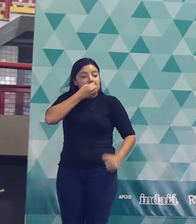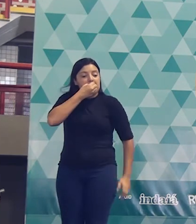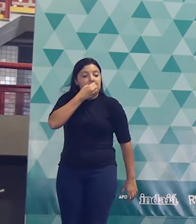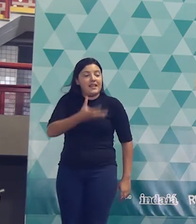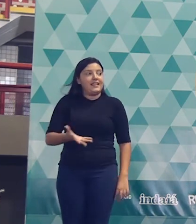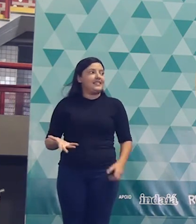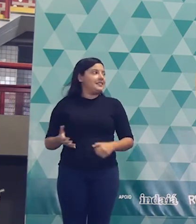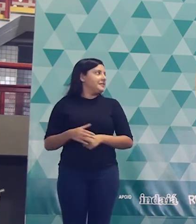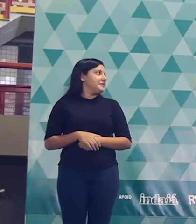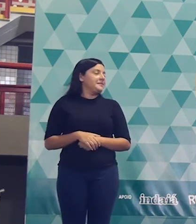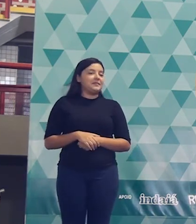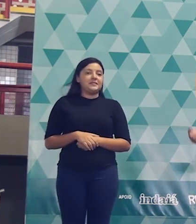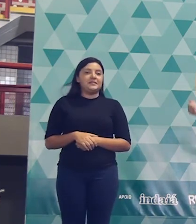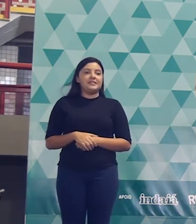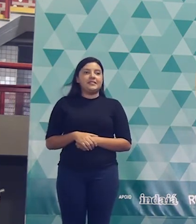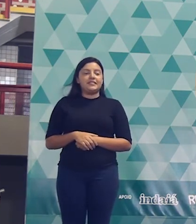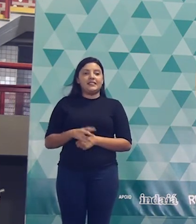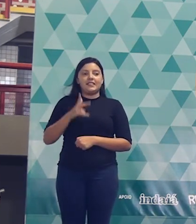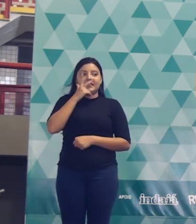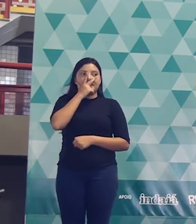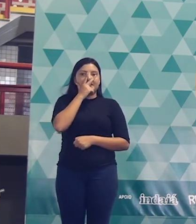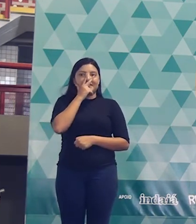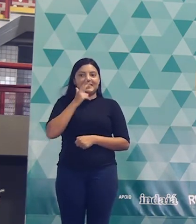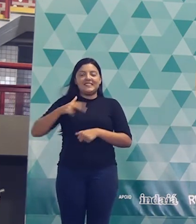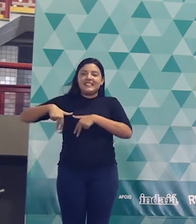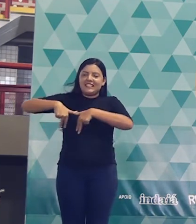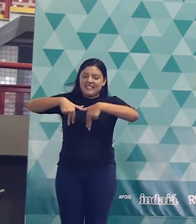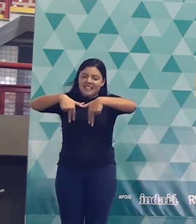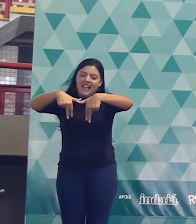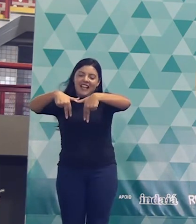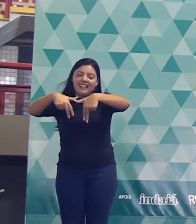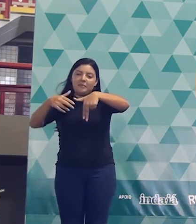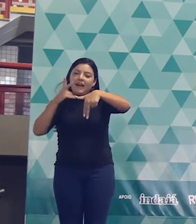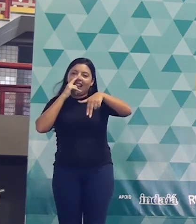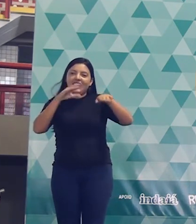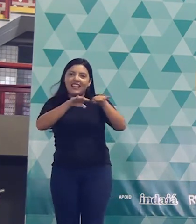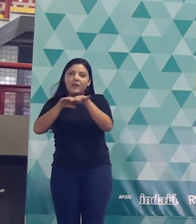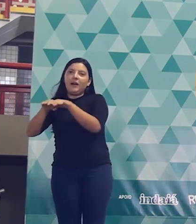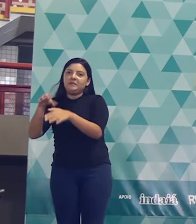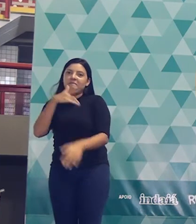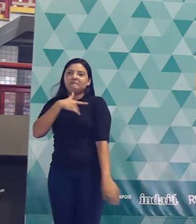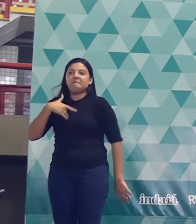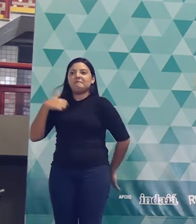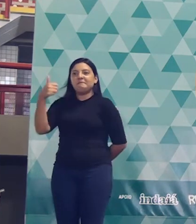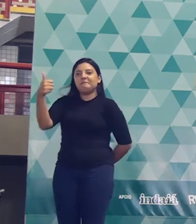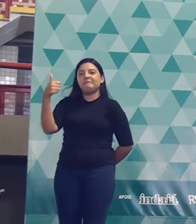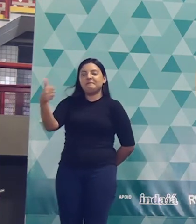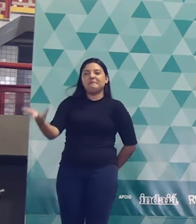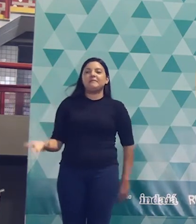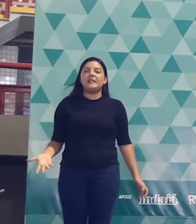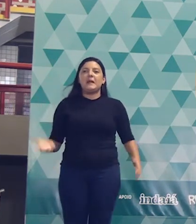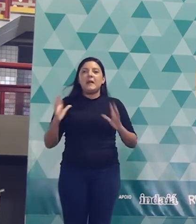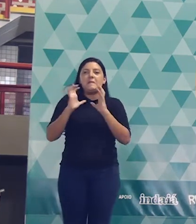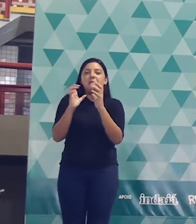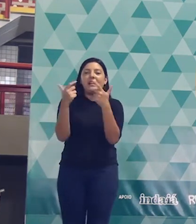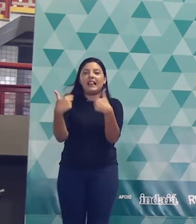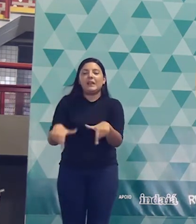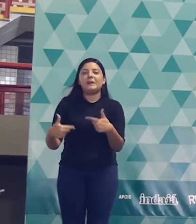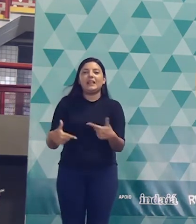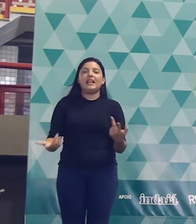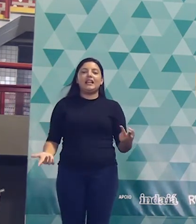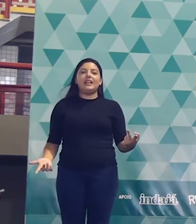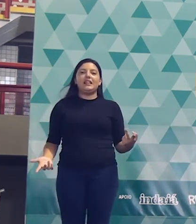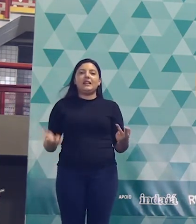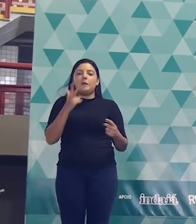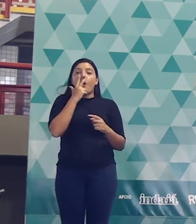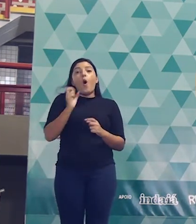Alguém se vendo aí, né? Bom, de mãos dadas, sem briga, né? Ou disfarce, né?